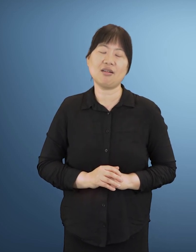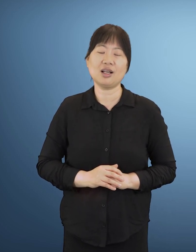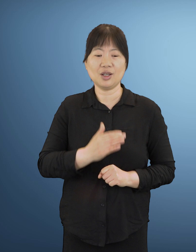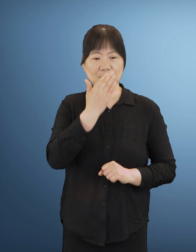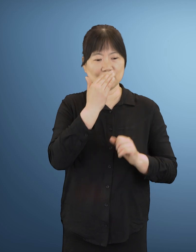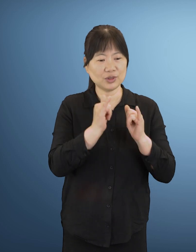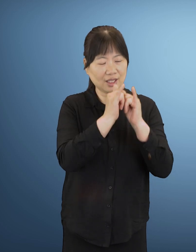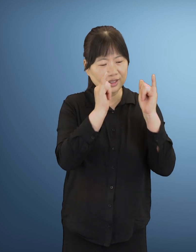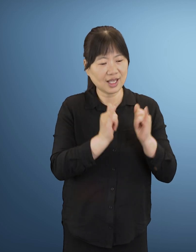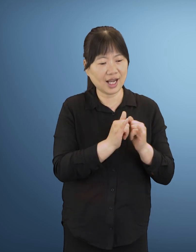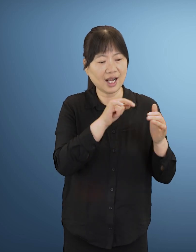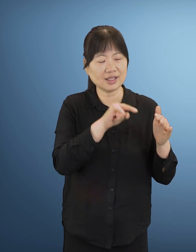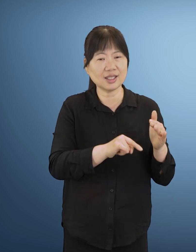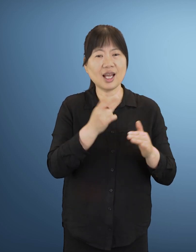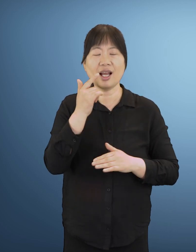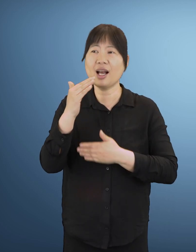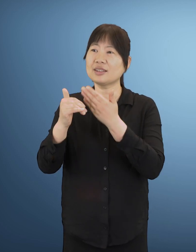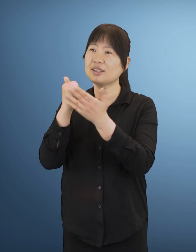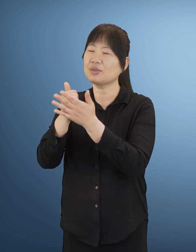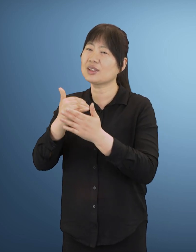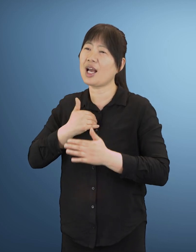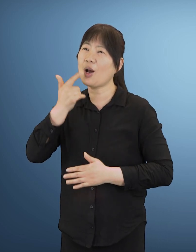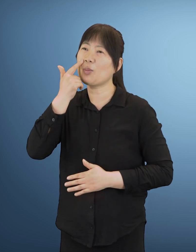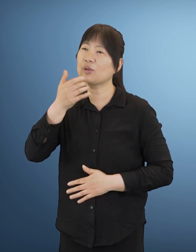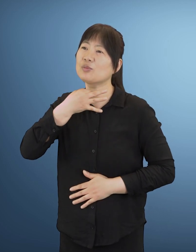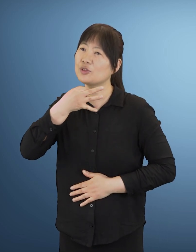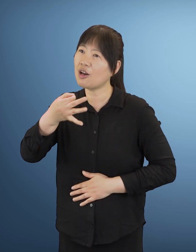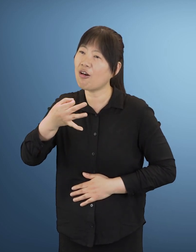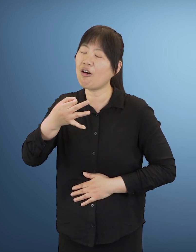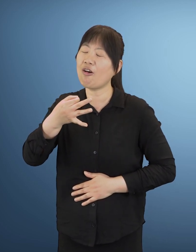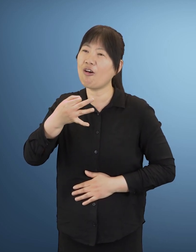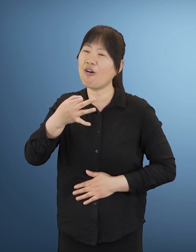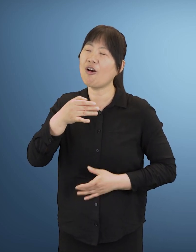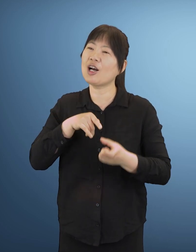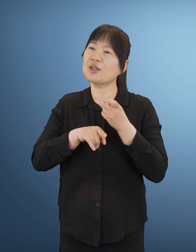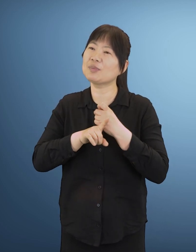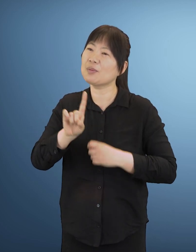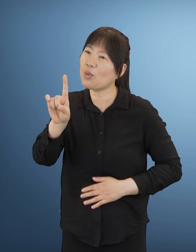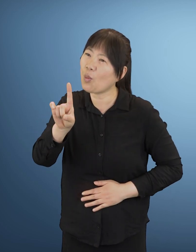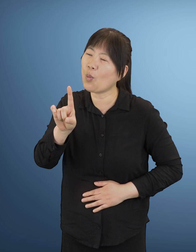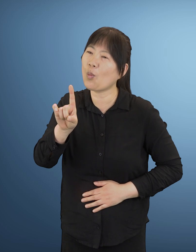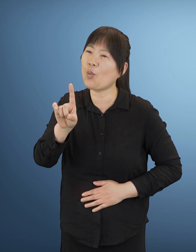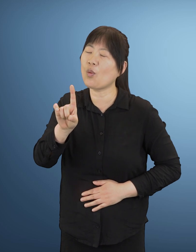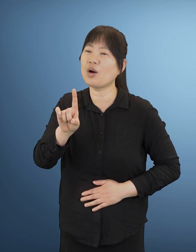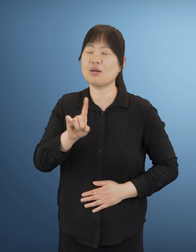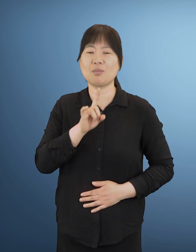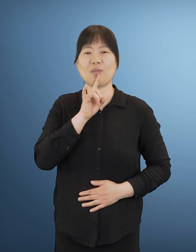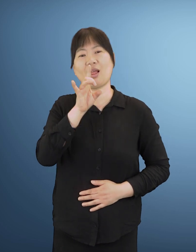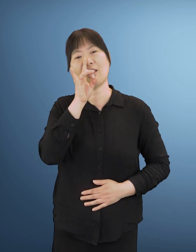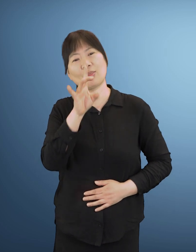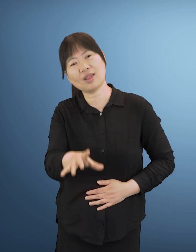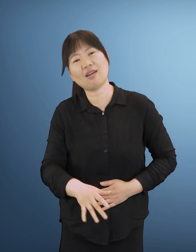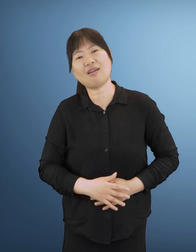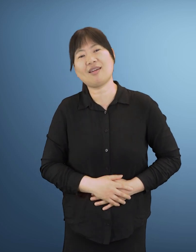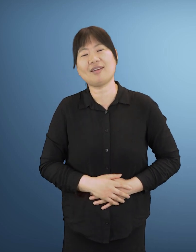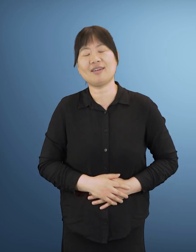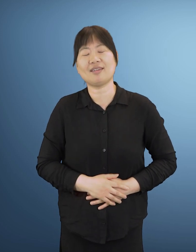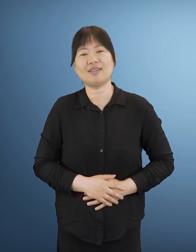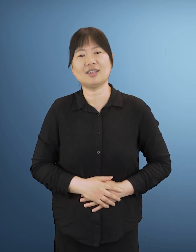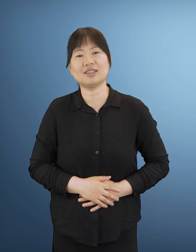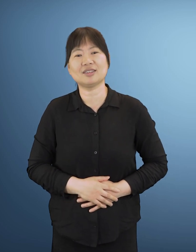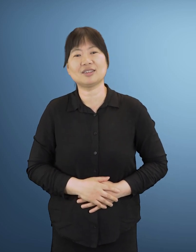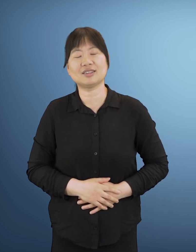유대 사회에서 하나님을 내 아버지로 부른다는 것은 무슨 뜻인지 아시죠? 이건 말이 안 되는